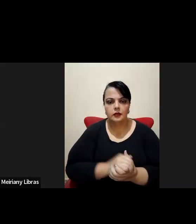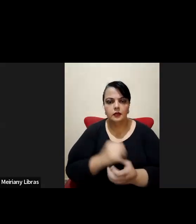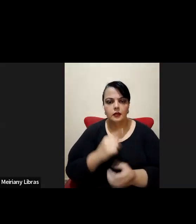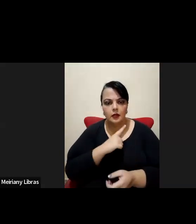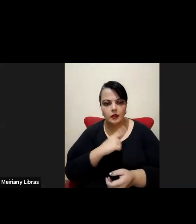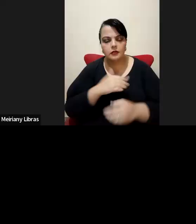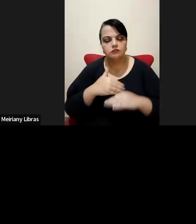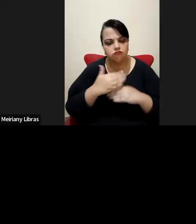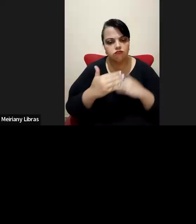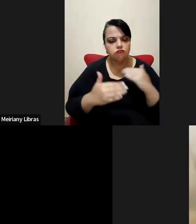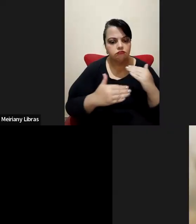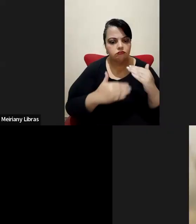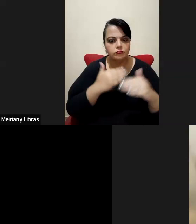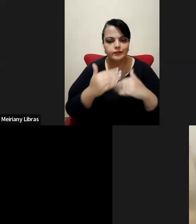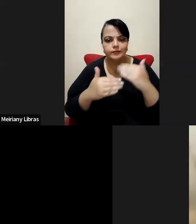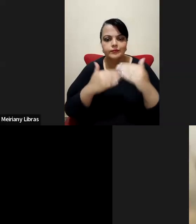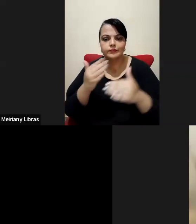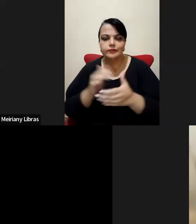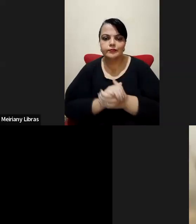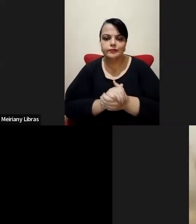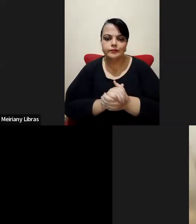uma leitura até das entidades,